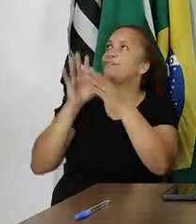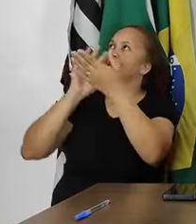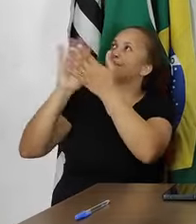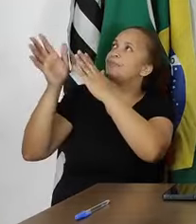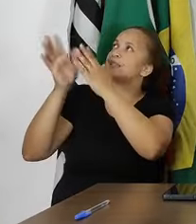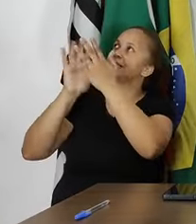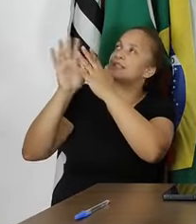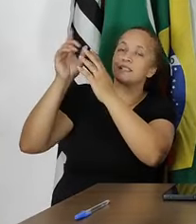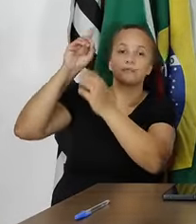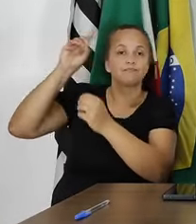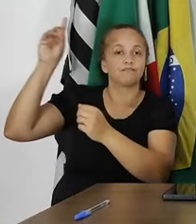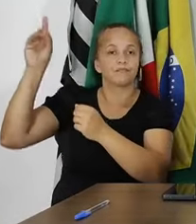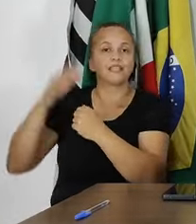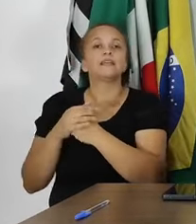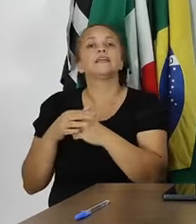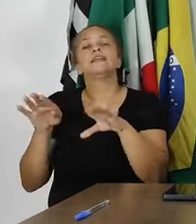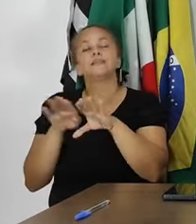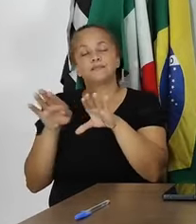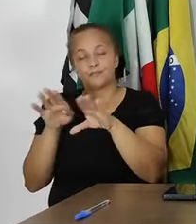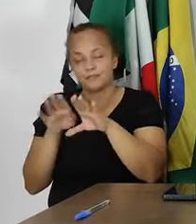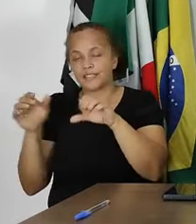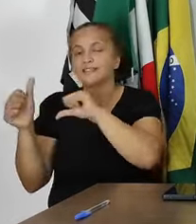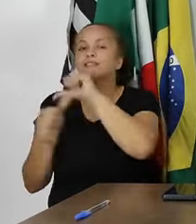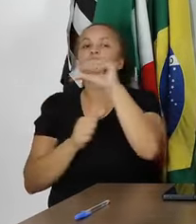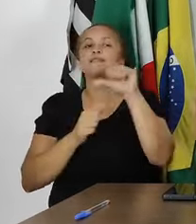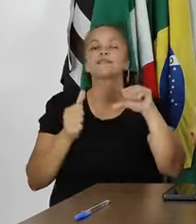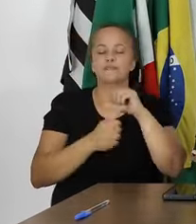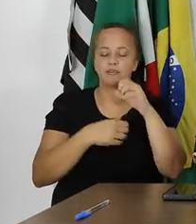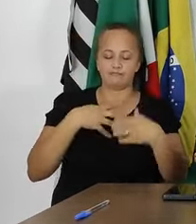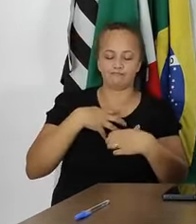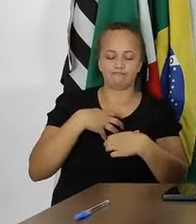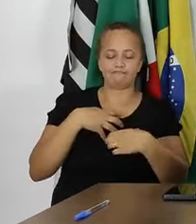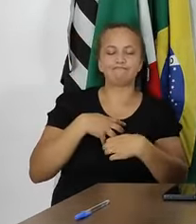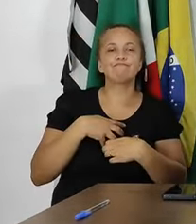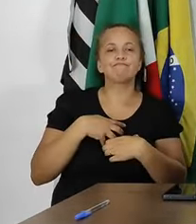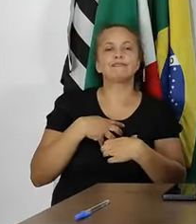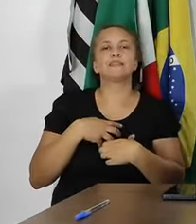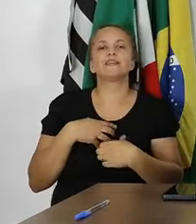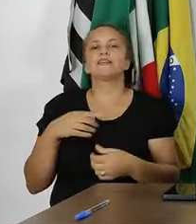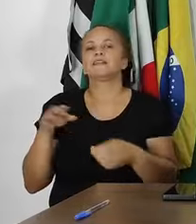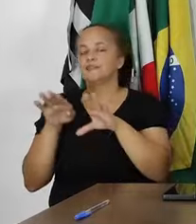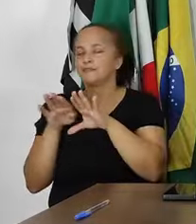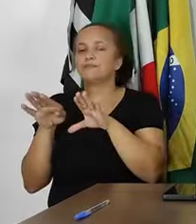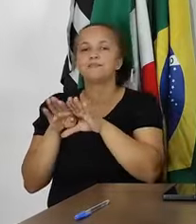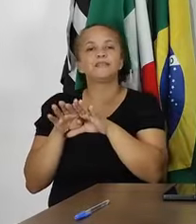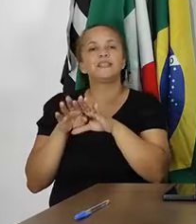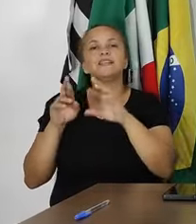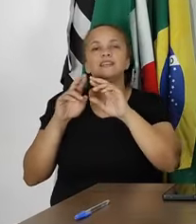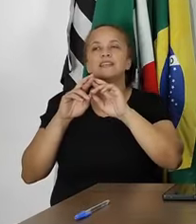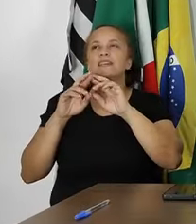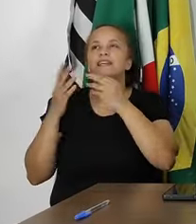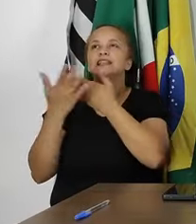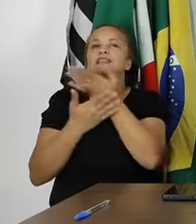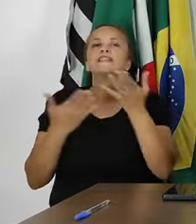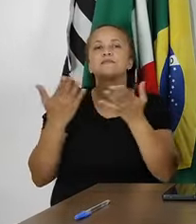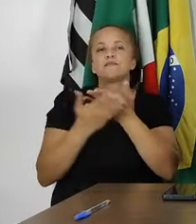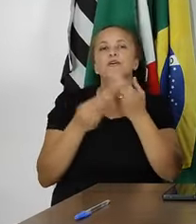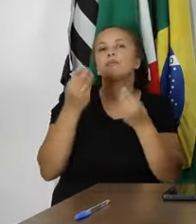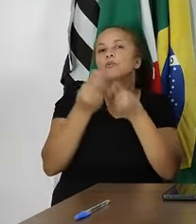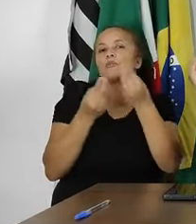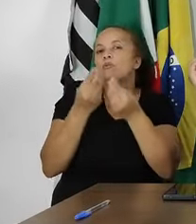de sentimentos, há uma mudança de comportamento, de atitudes. Mas